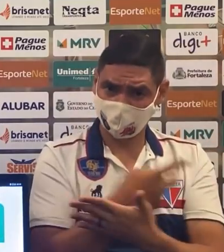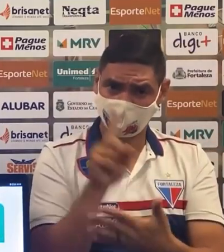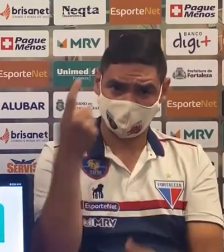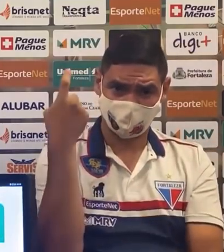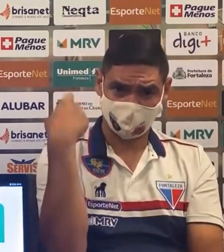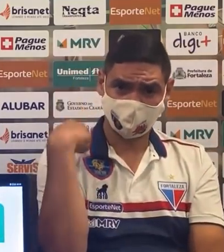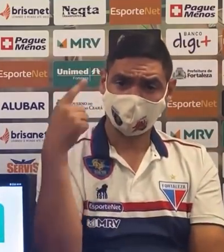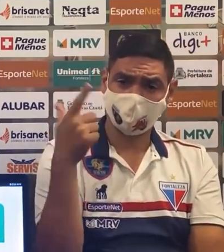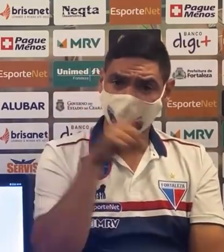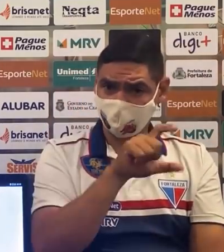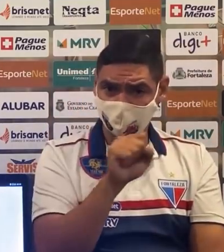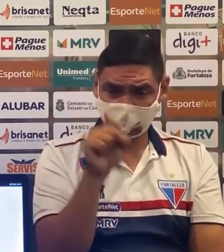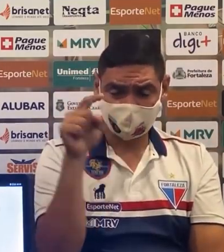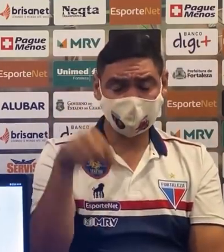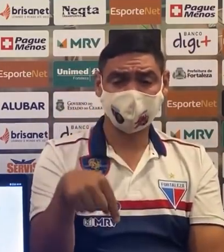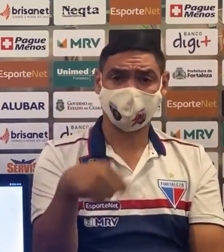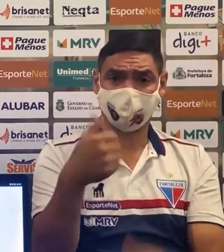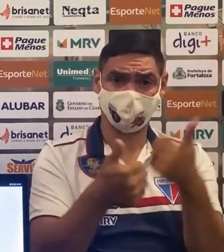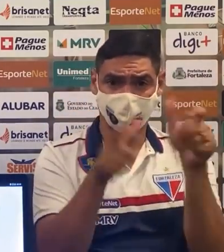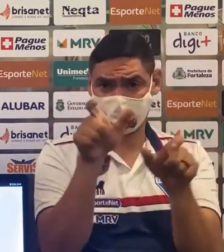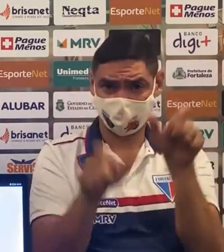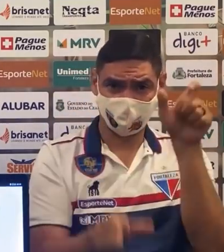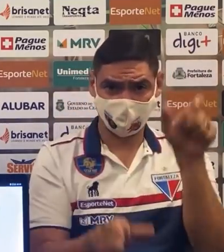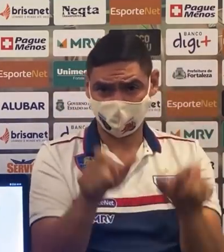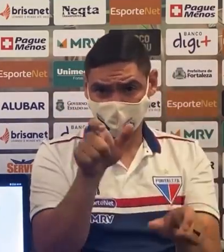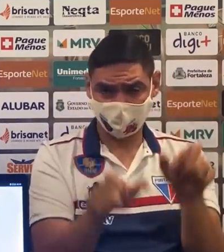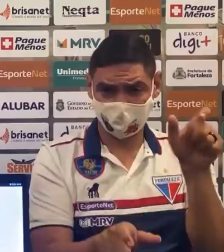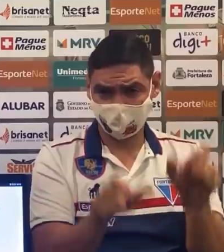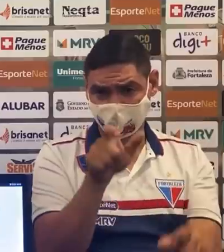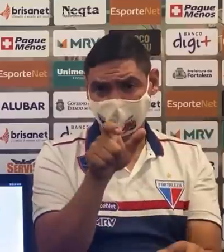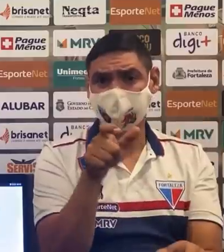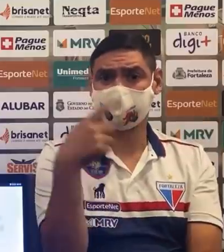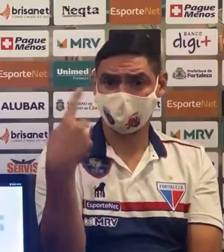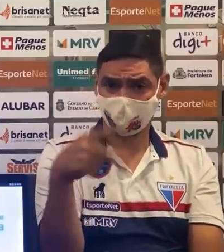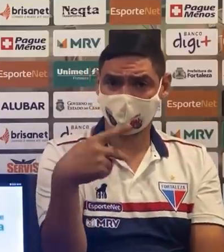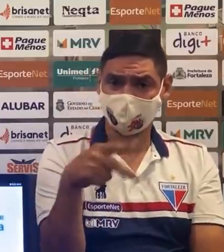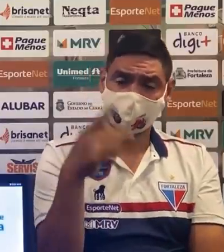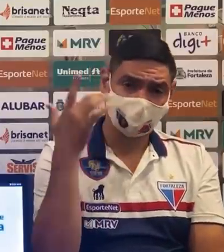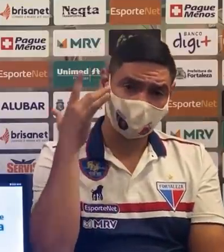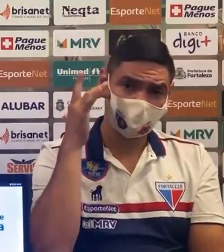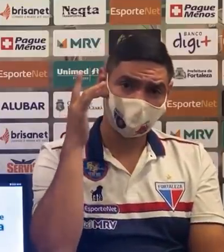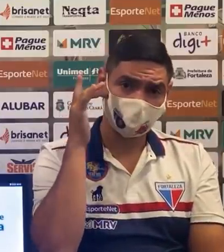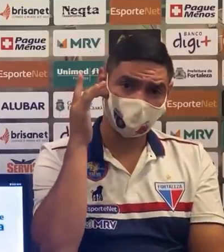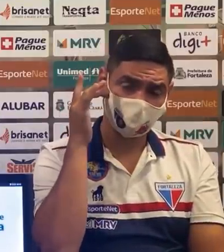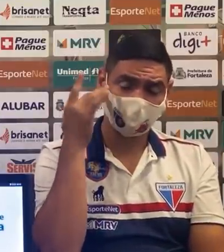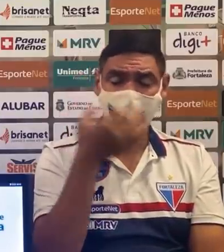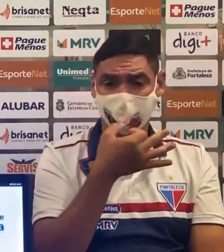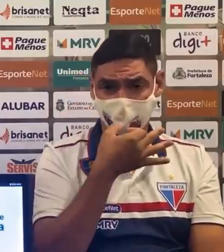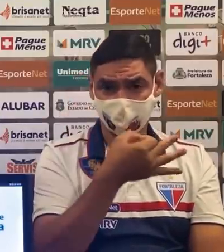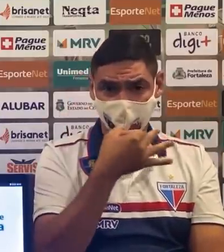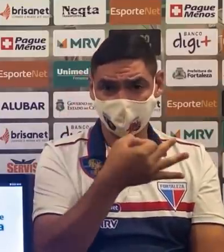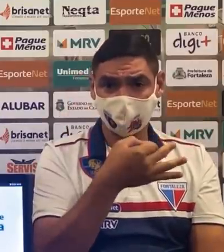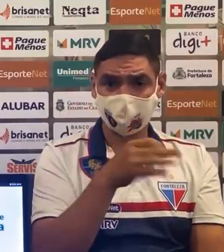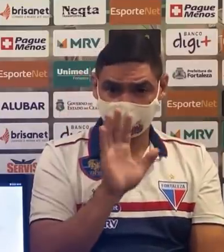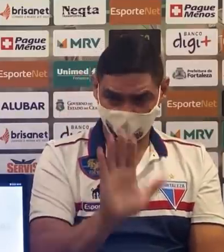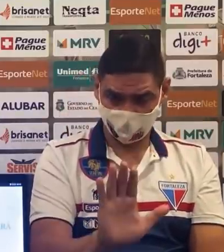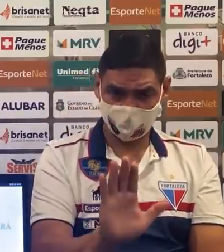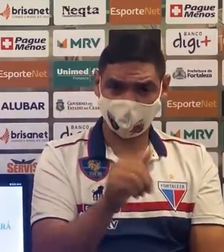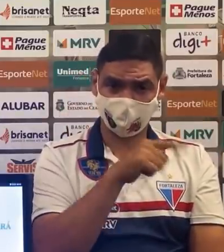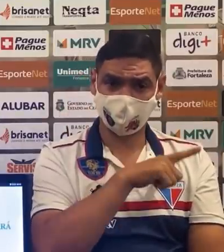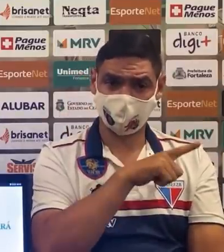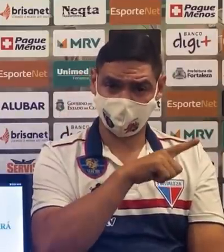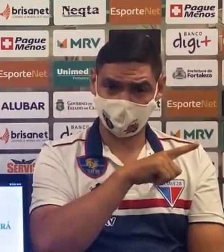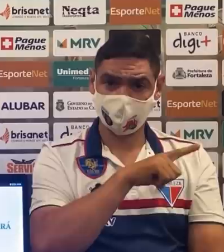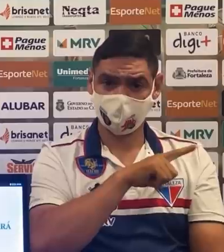maioria deles, tem uma história no clube. Então é em cima disso aí que eu acho que a gente tem que se apegar o máximo possível